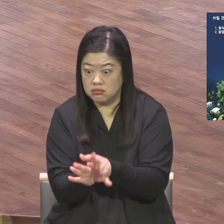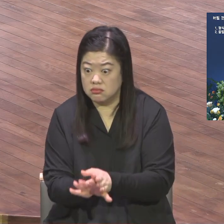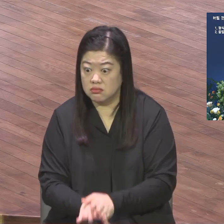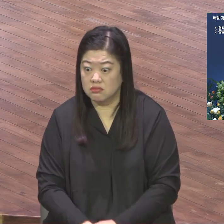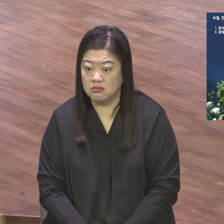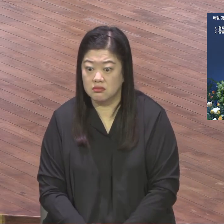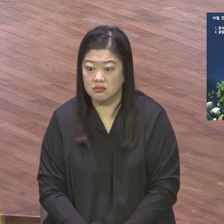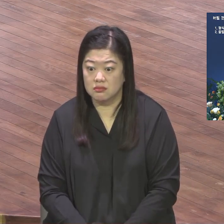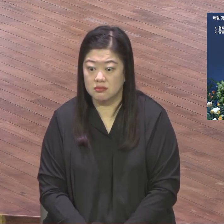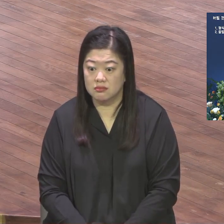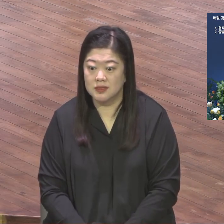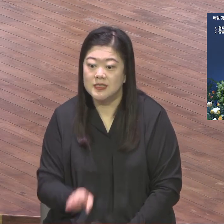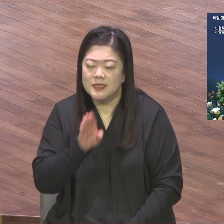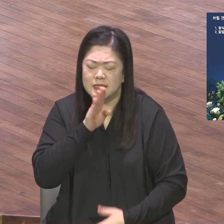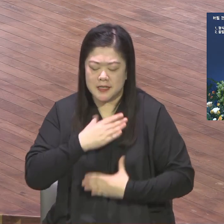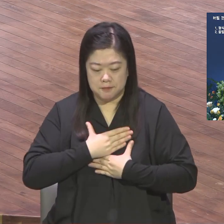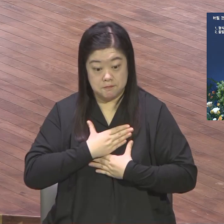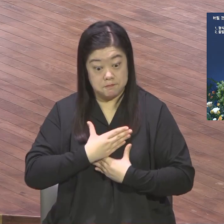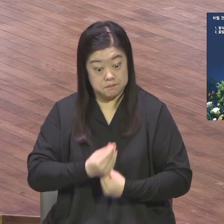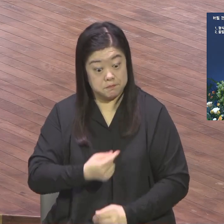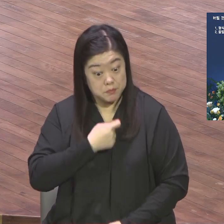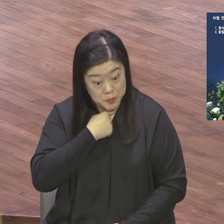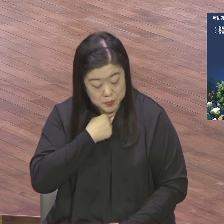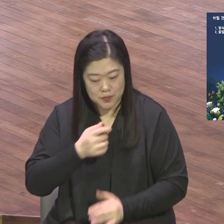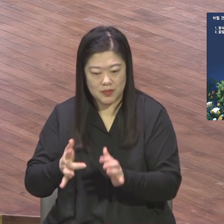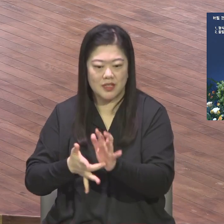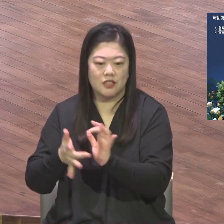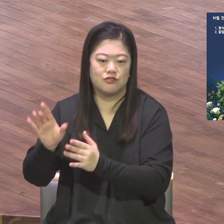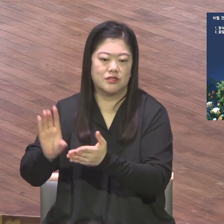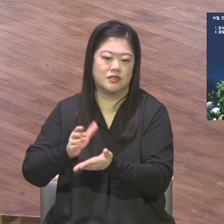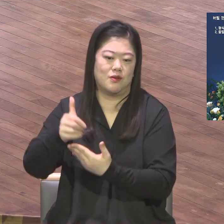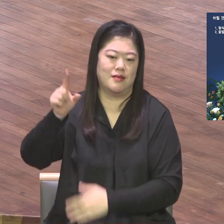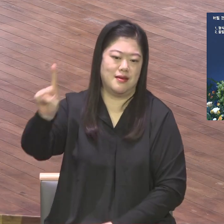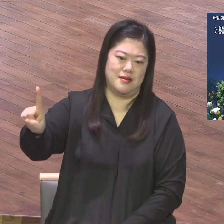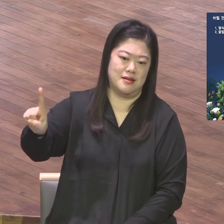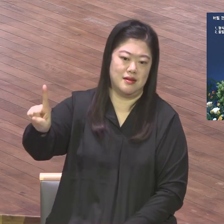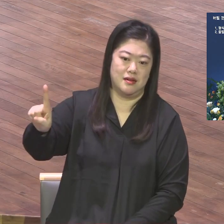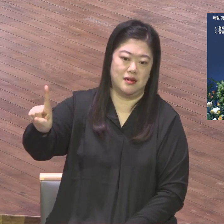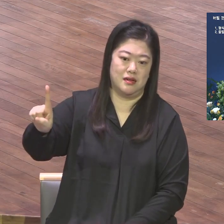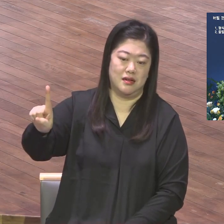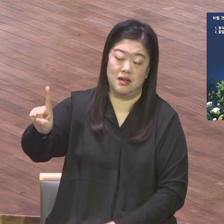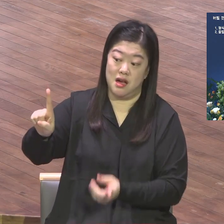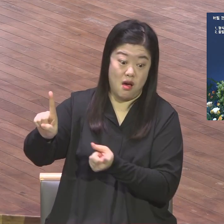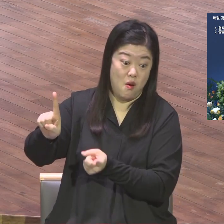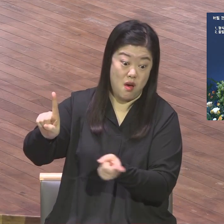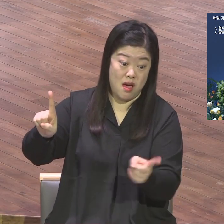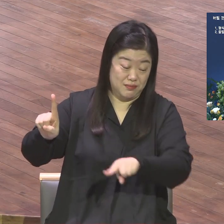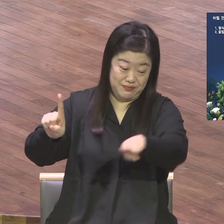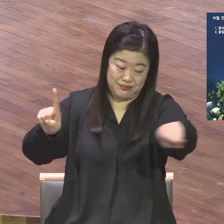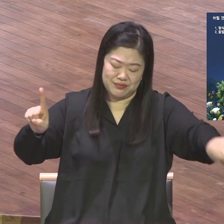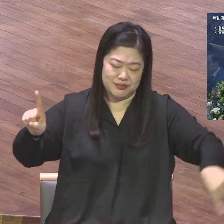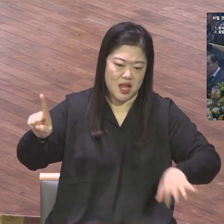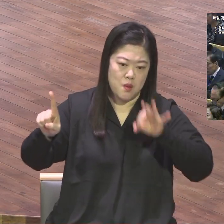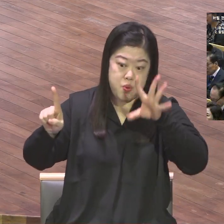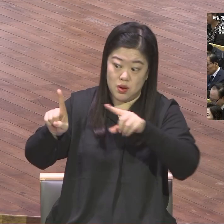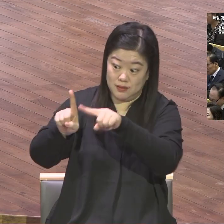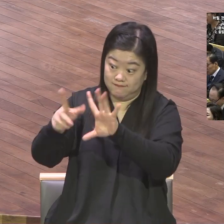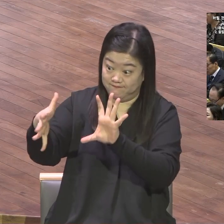참된 안식의 주인 되신 예수 그리스도를 만나는 순간 자연스럽게